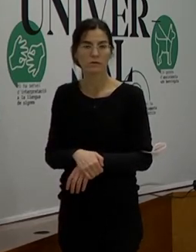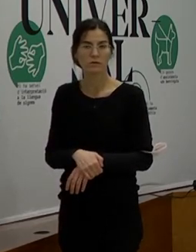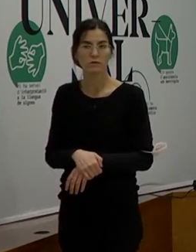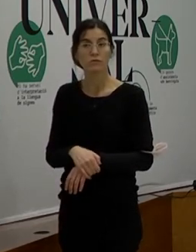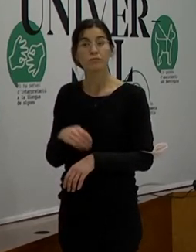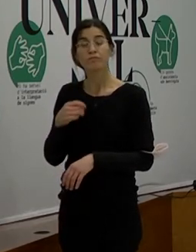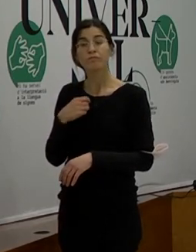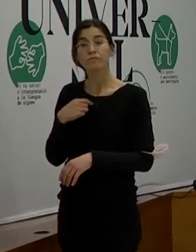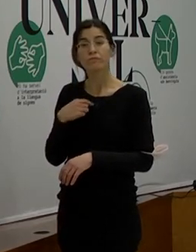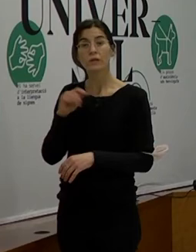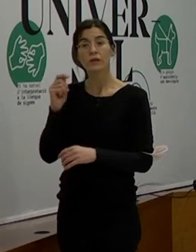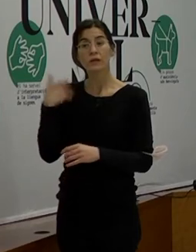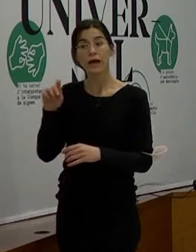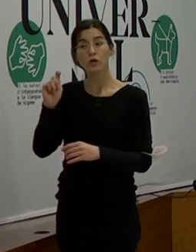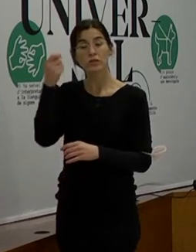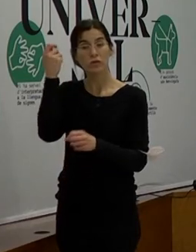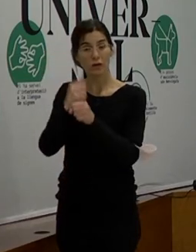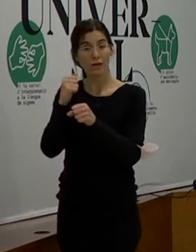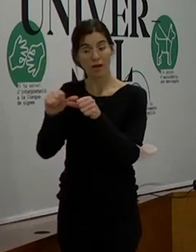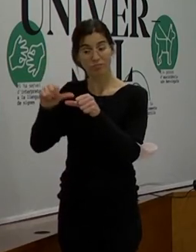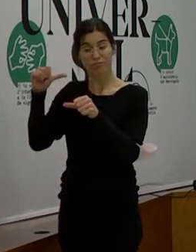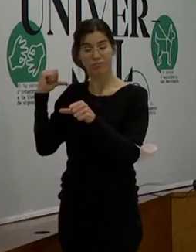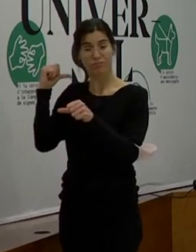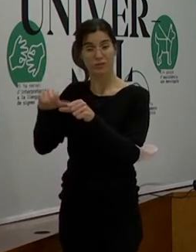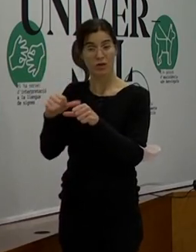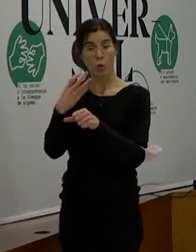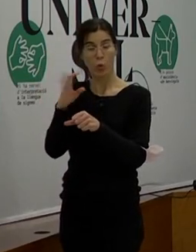aconseguit treballar amb això durant 40 anys?